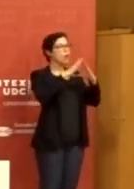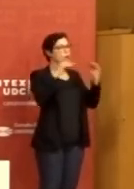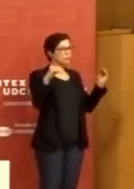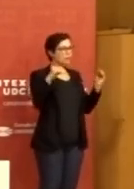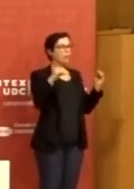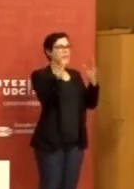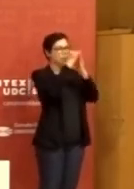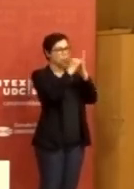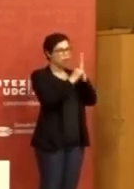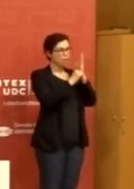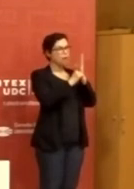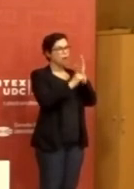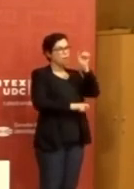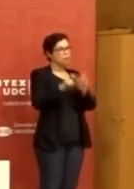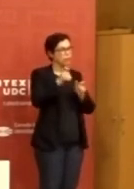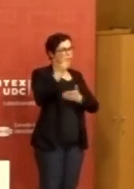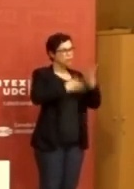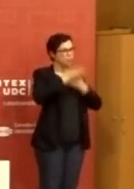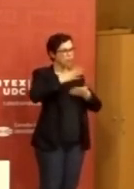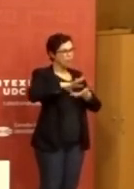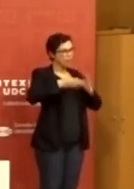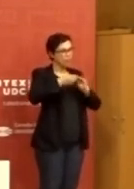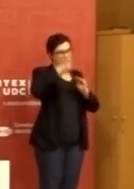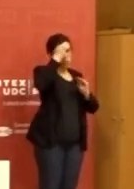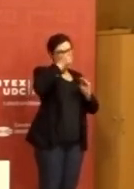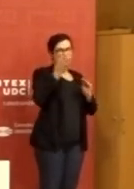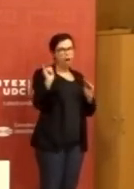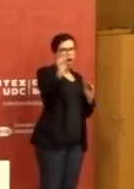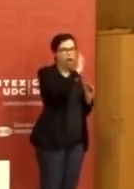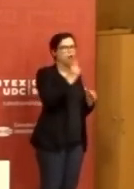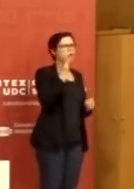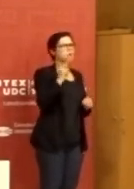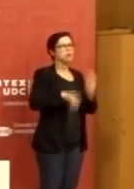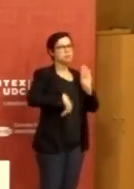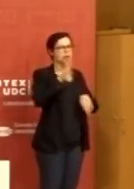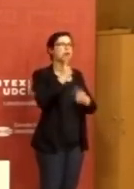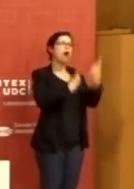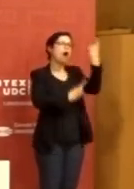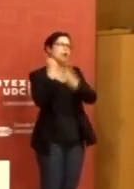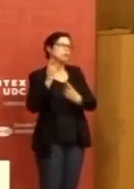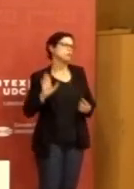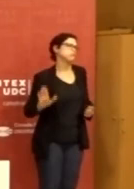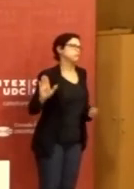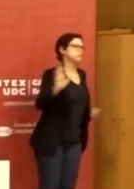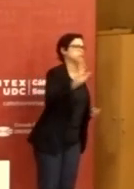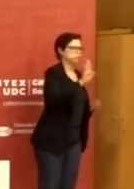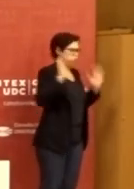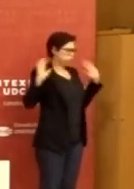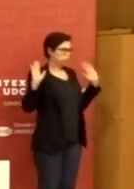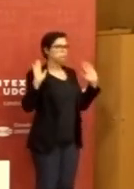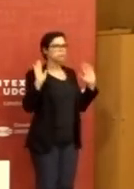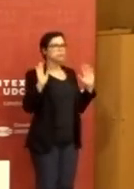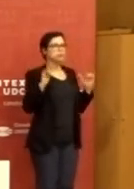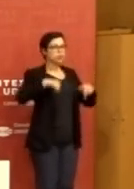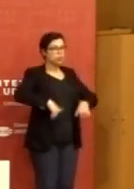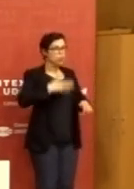que tienen programas de formación para personas con discapacidad intelectual. Unos serán mejores, otros serán peores, cada uno tiene sus características. El nuestro, por ejemplo, es quizás de